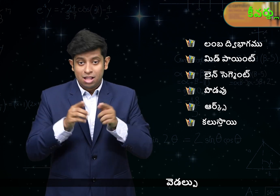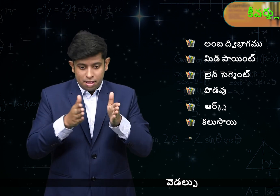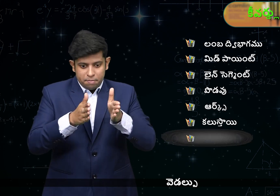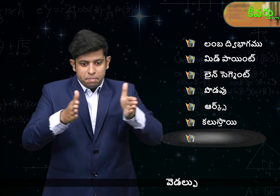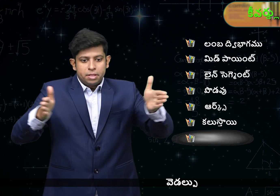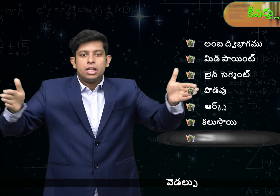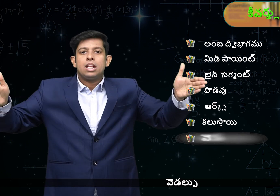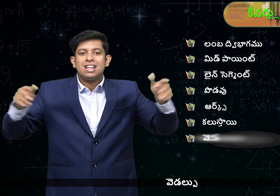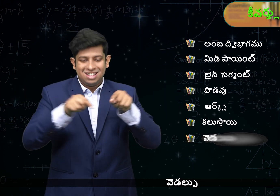వెడల్పు,